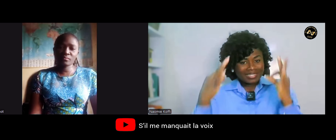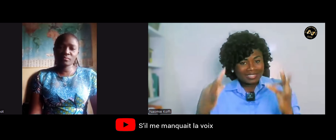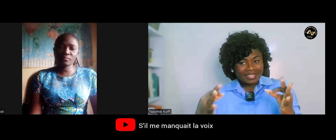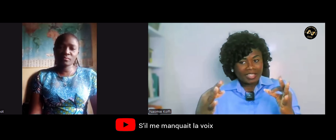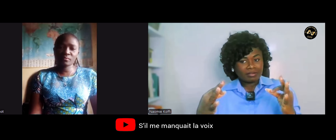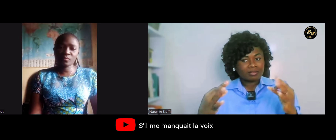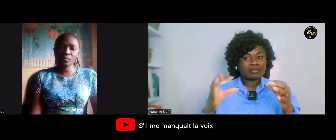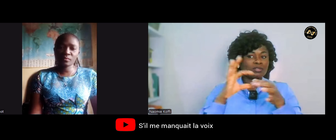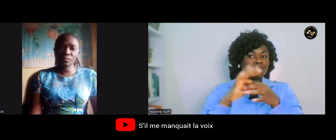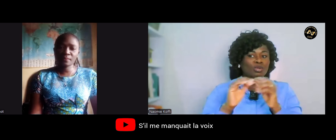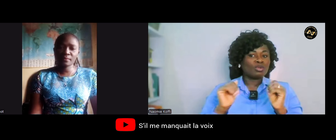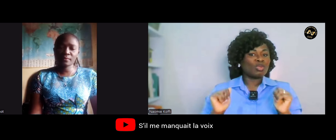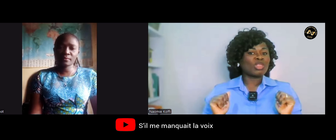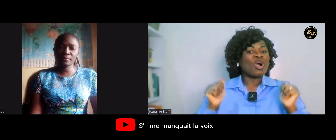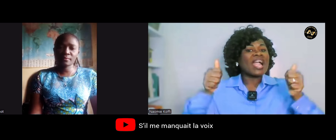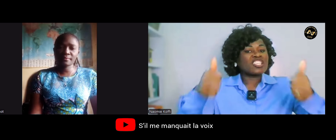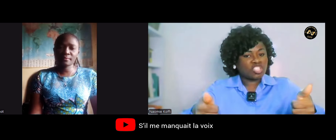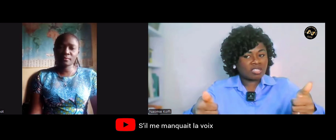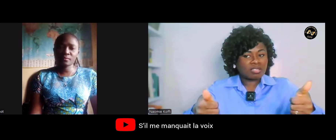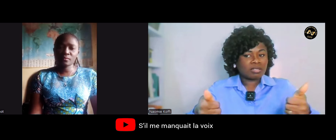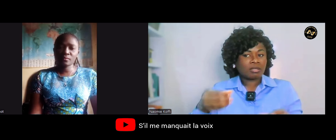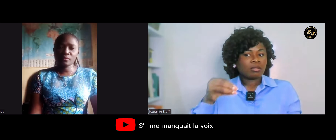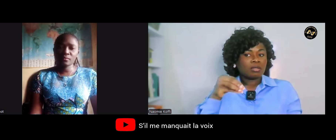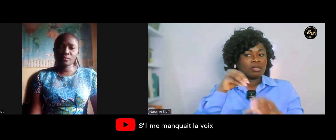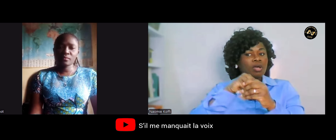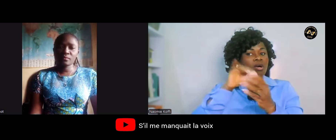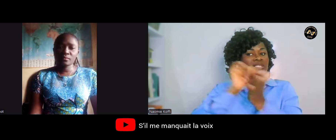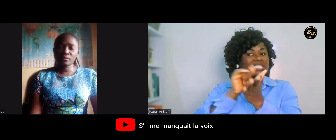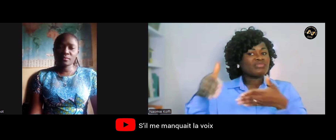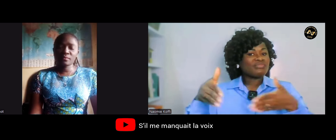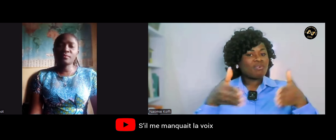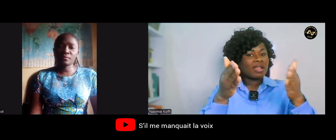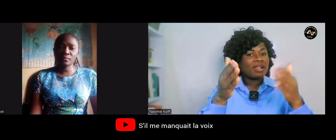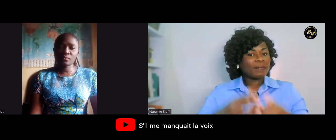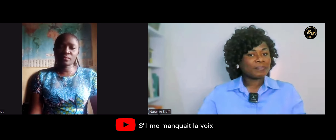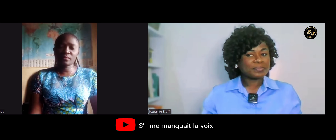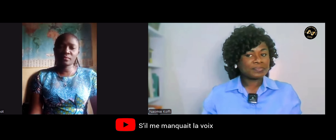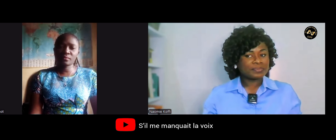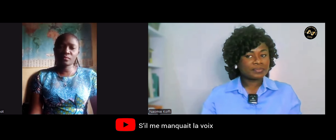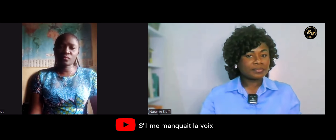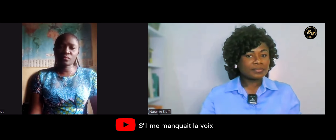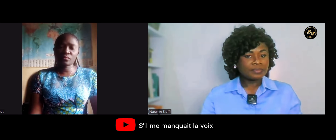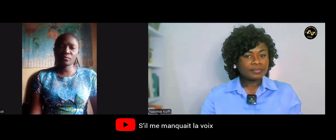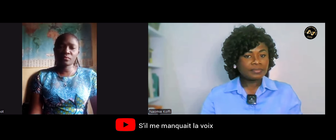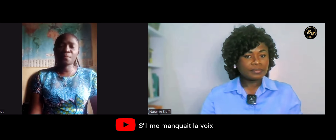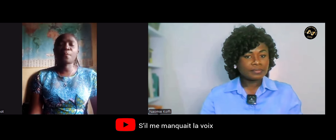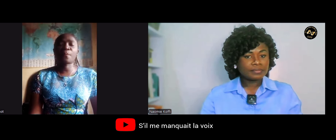as décidé de t'engager dans cette voie-là?